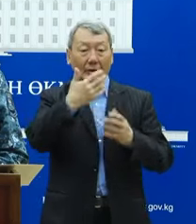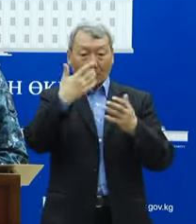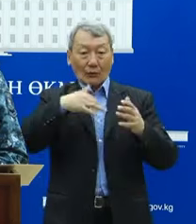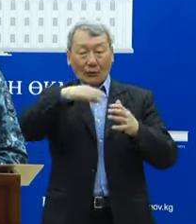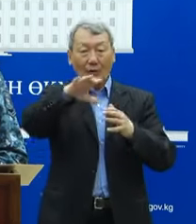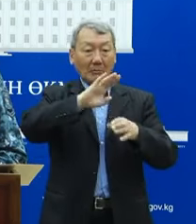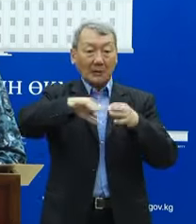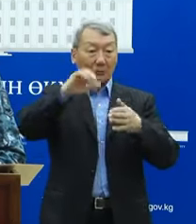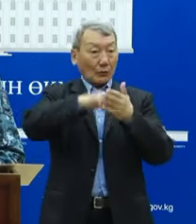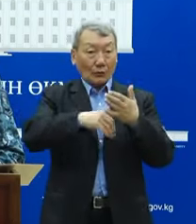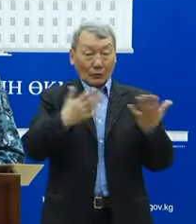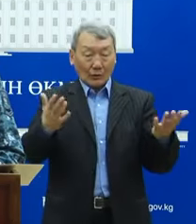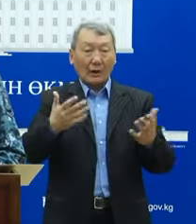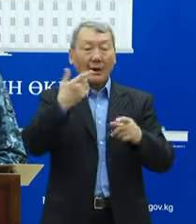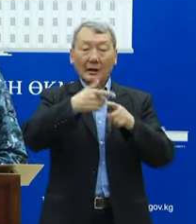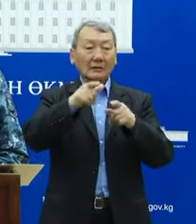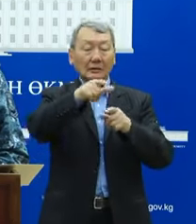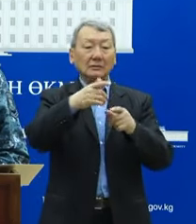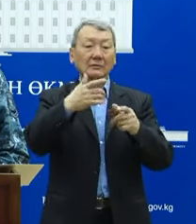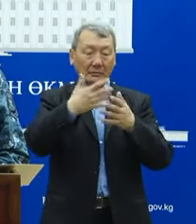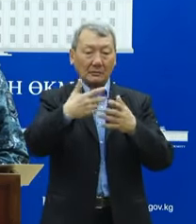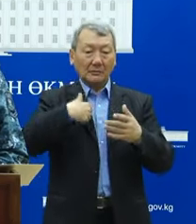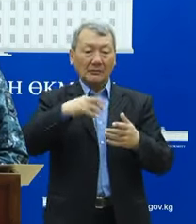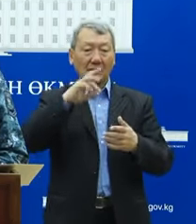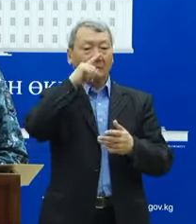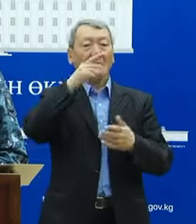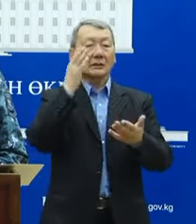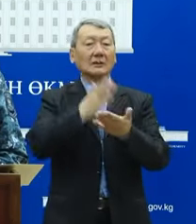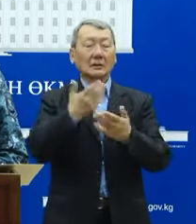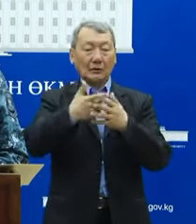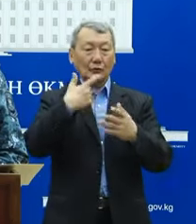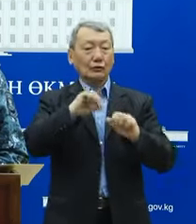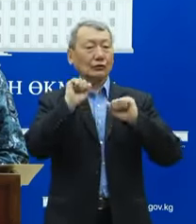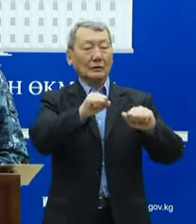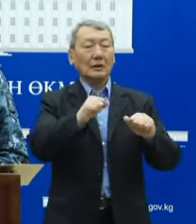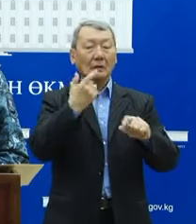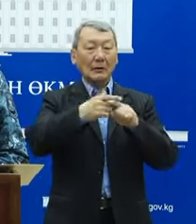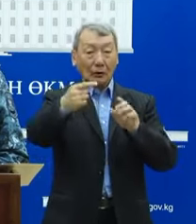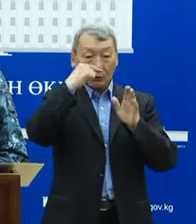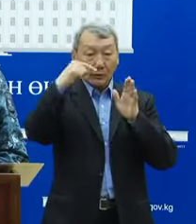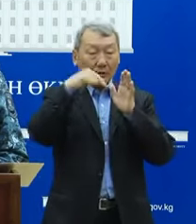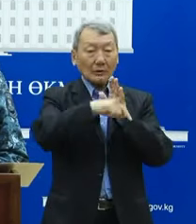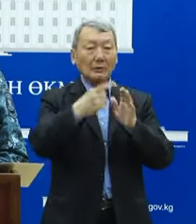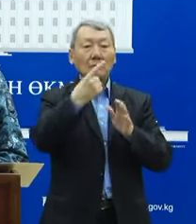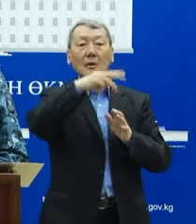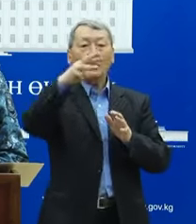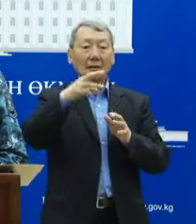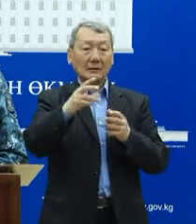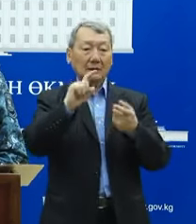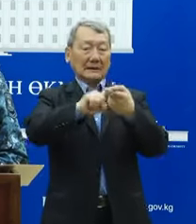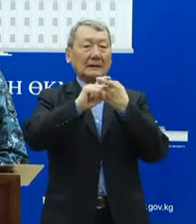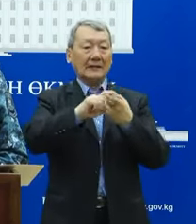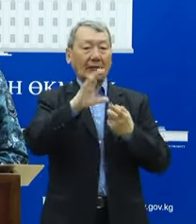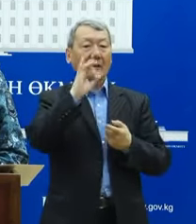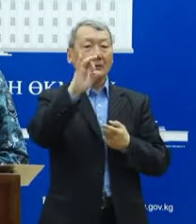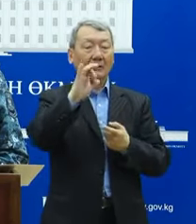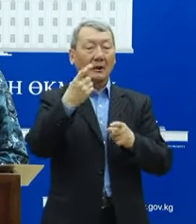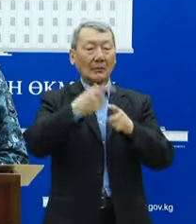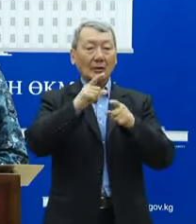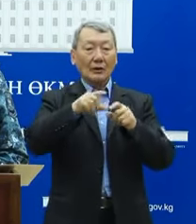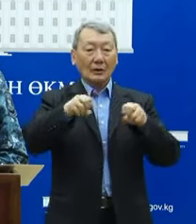на выход без особых причин, это брешь уже в наших рядах, в нашей защите. И сюда проникают сразу миллиарды микробов и вируса. И